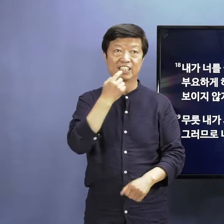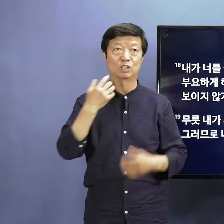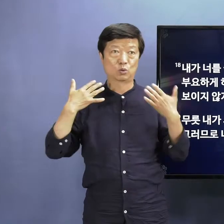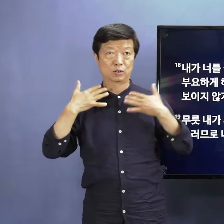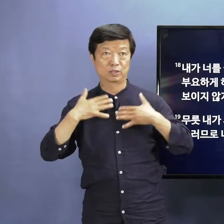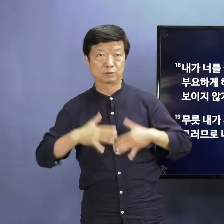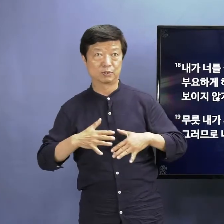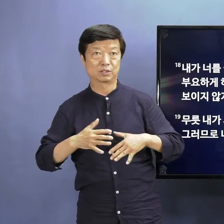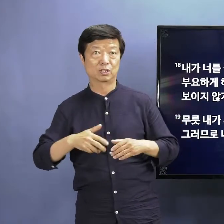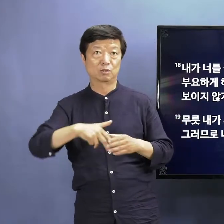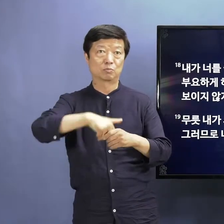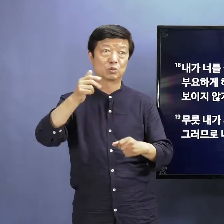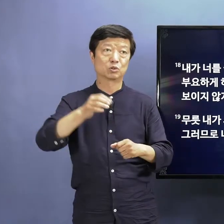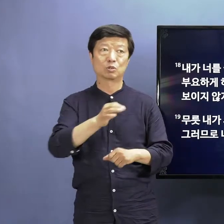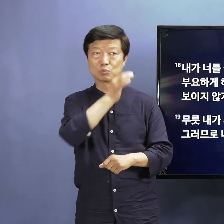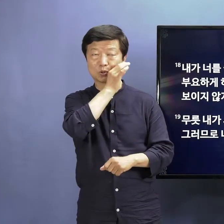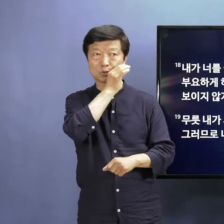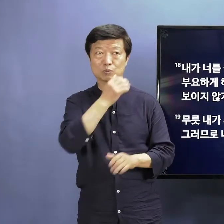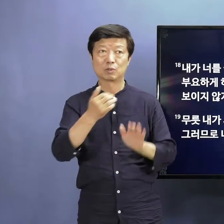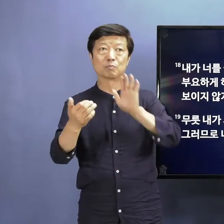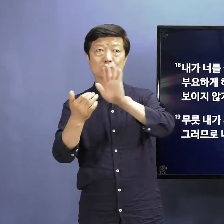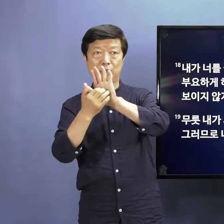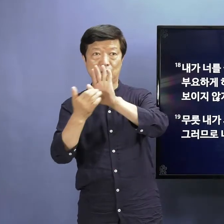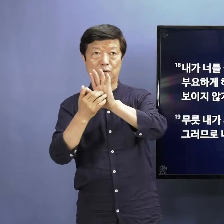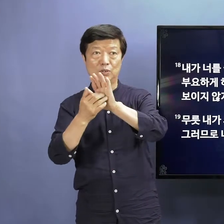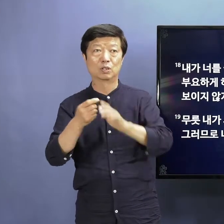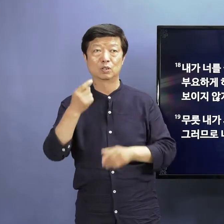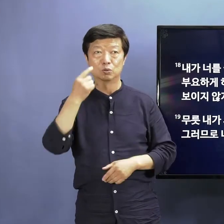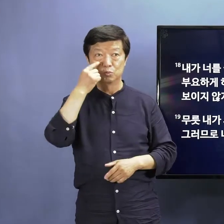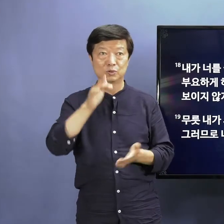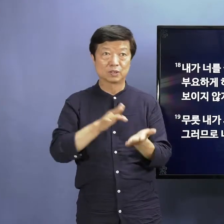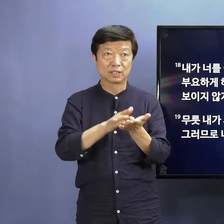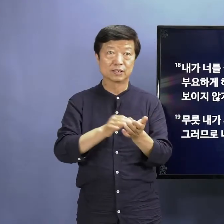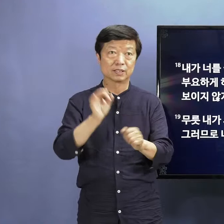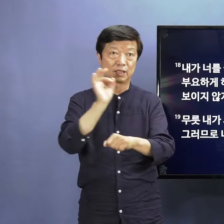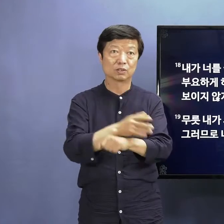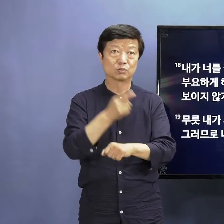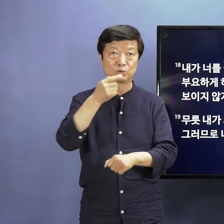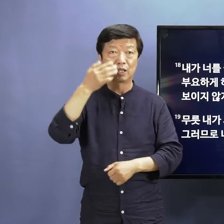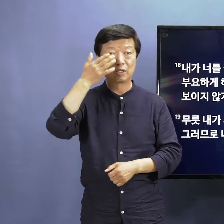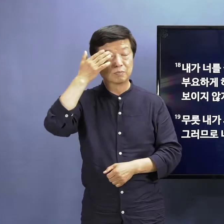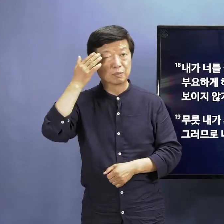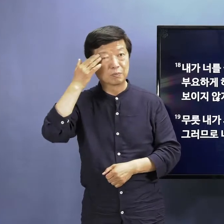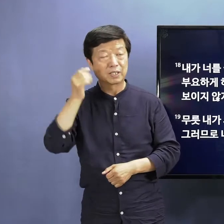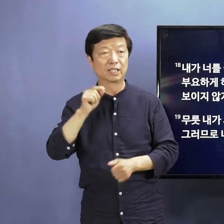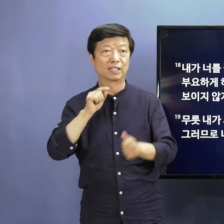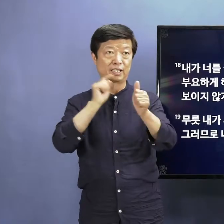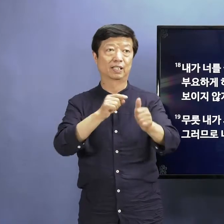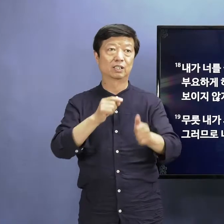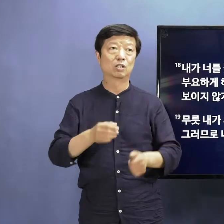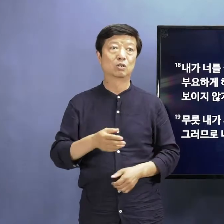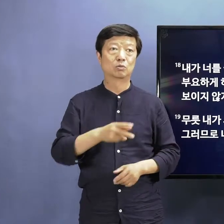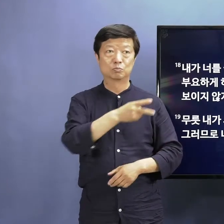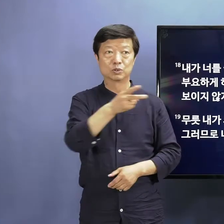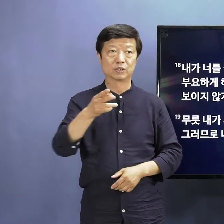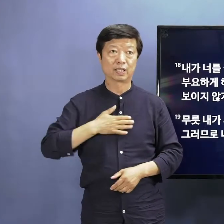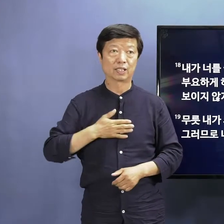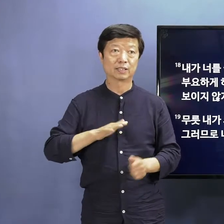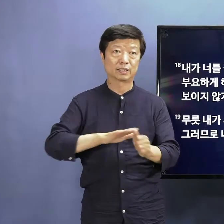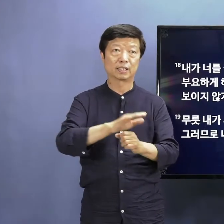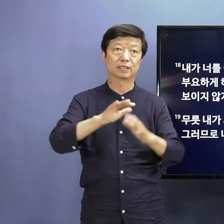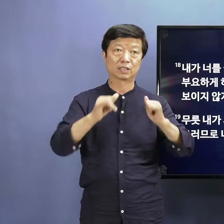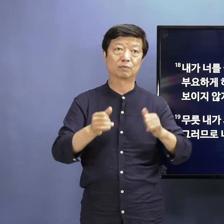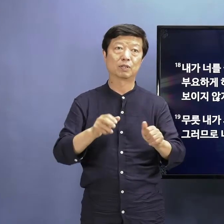입어 벌거벗은 수치를 보이지 않게 하고 안약을 사서 눈에 발라보게 하라. 무릇 내가 사랑하는